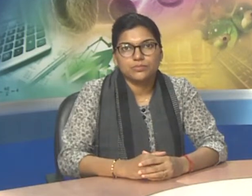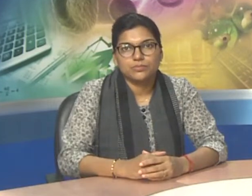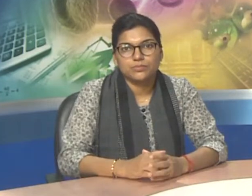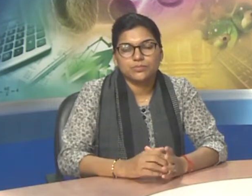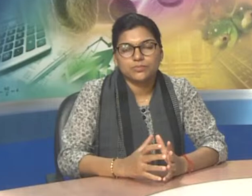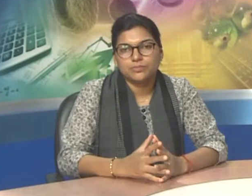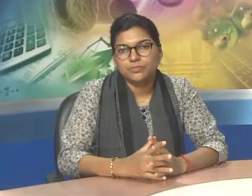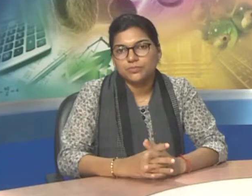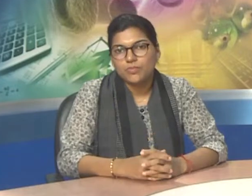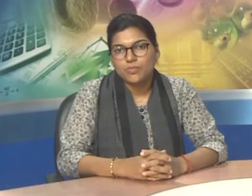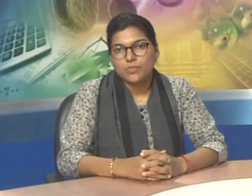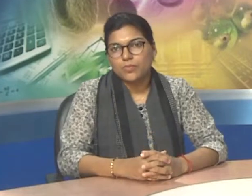Break.